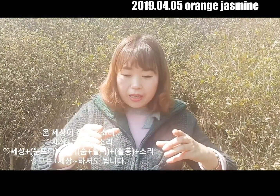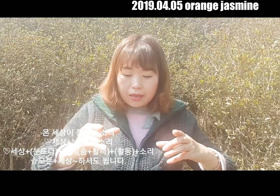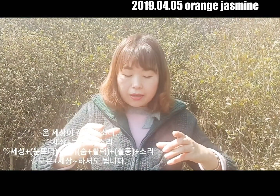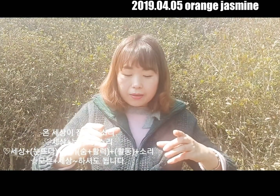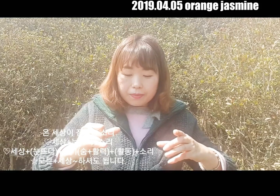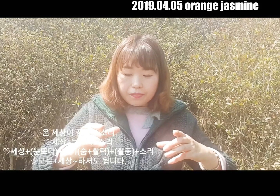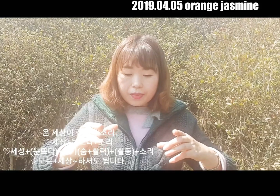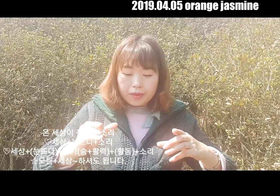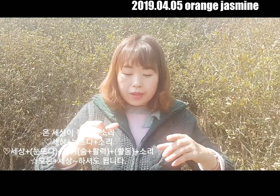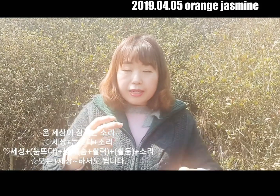세상이